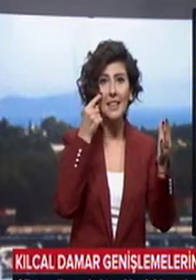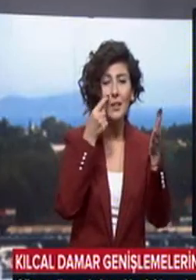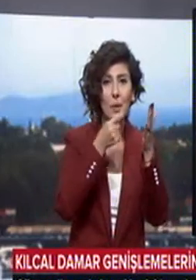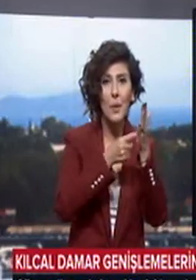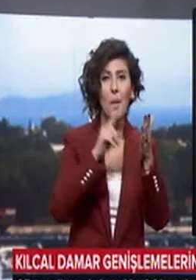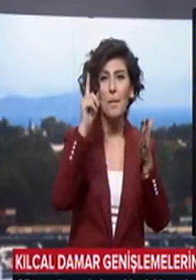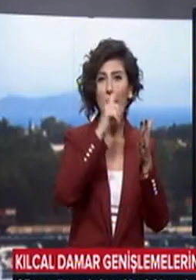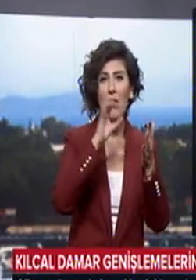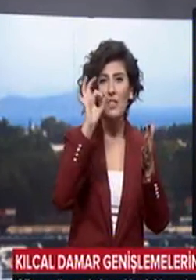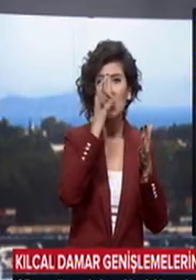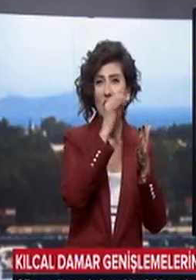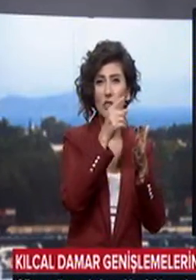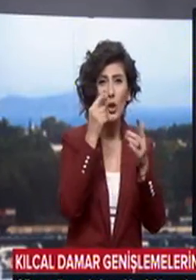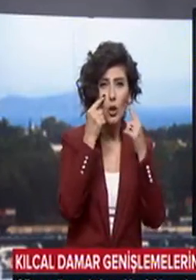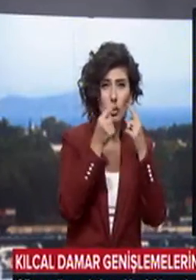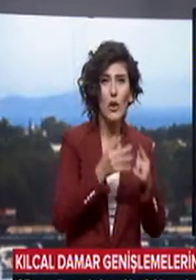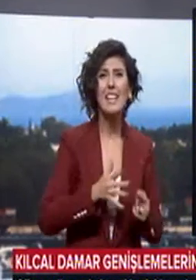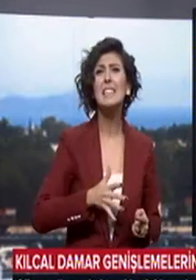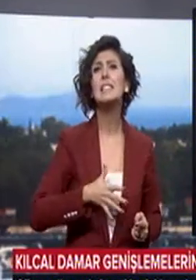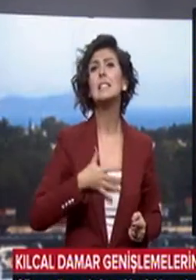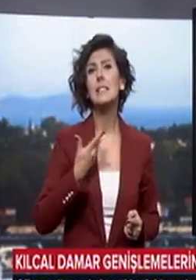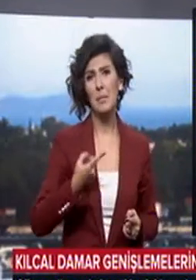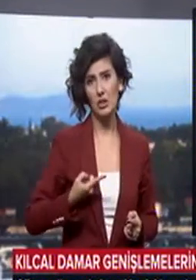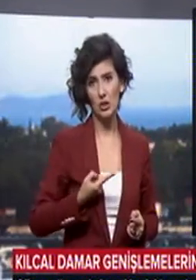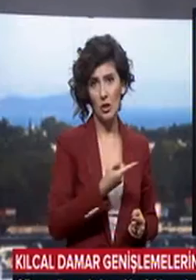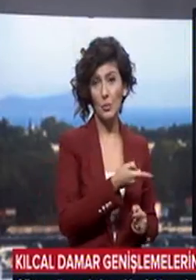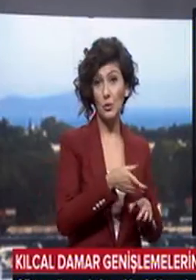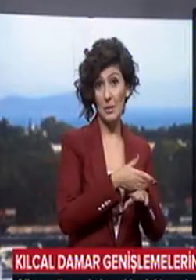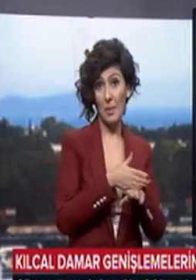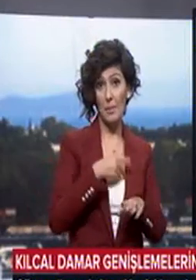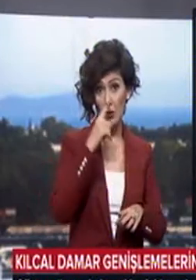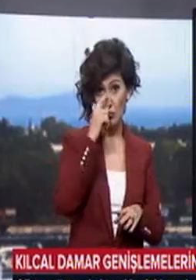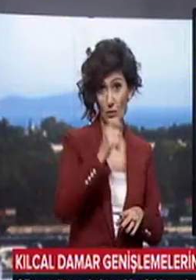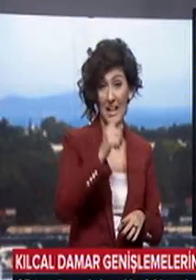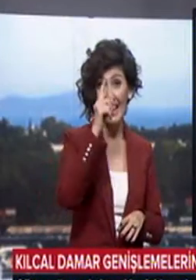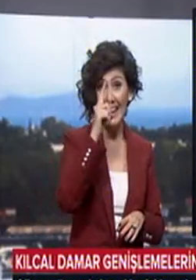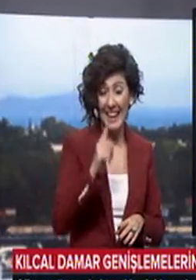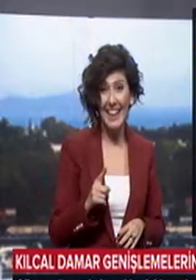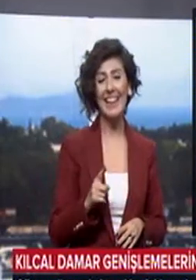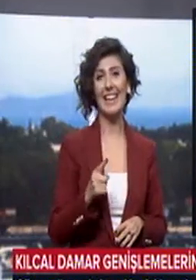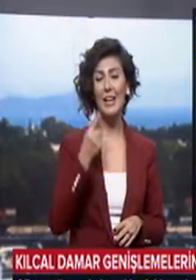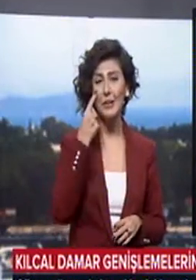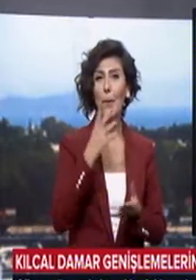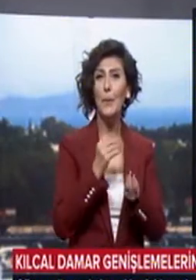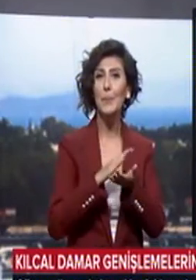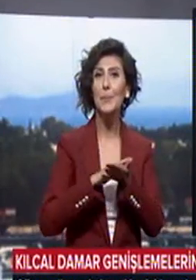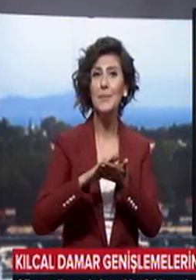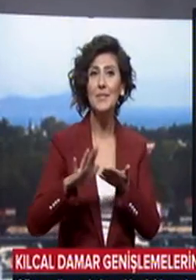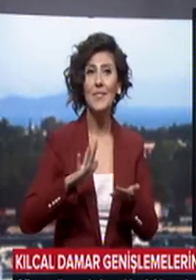yeşil görüntüyü istememeyle ilgiliydi şikayetim. Bu sebeple başvurmuştum ve daha ilk seansta bunu görebiliyorsunuz. Çünkü o ten